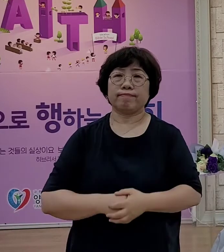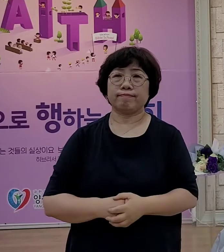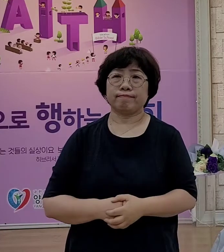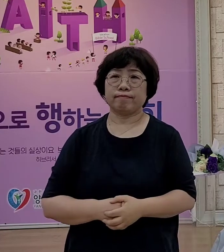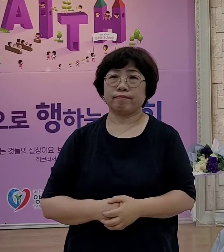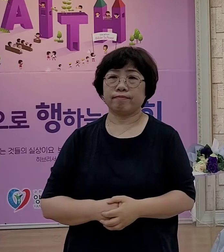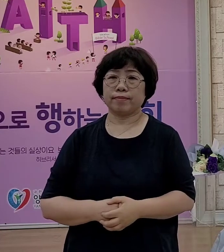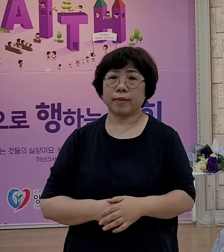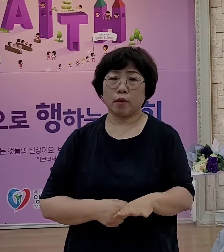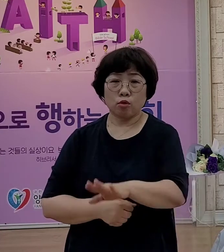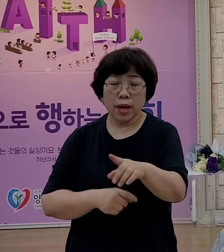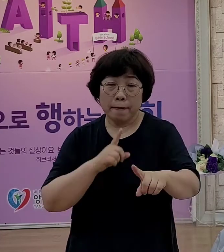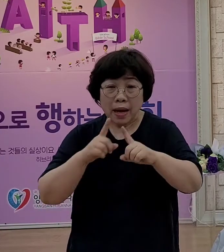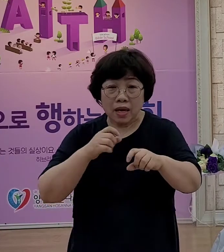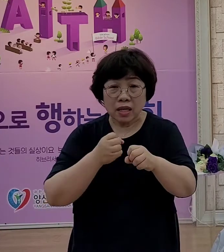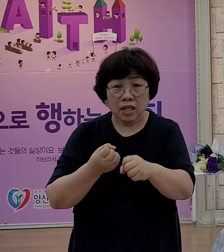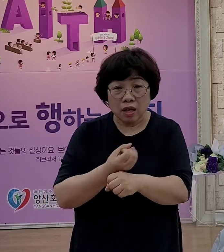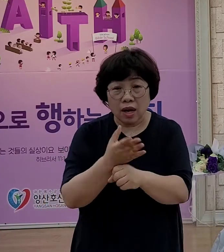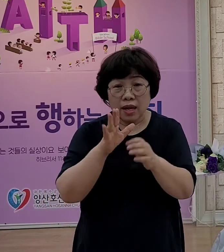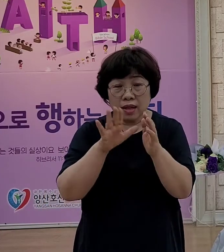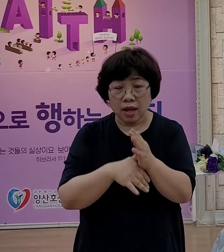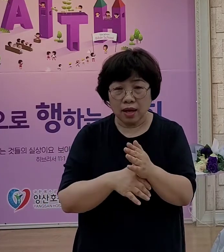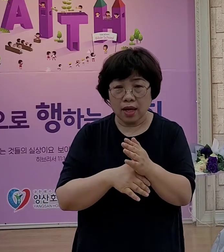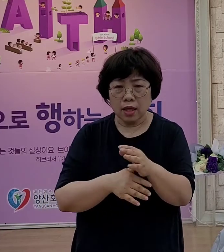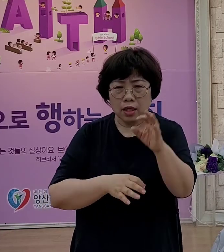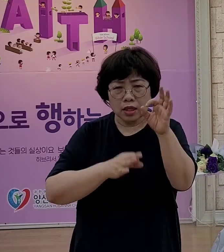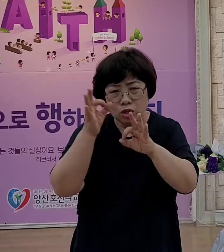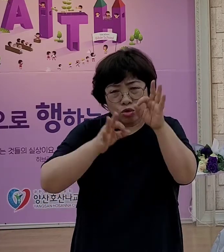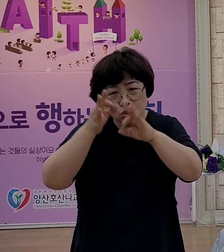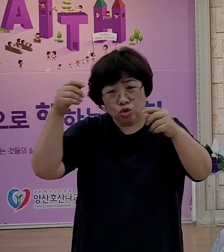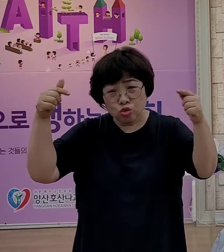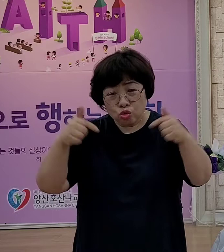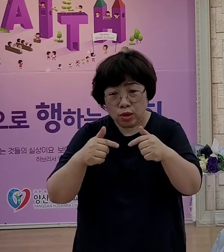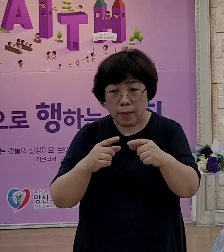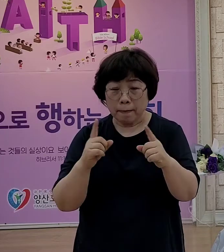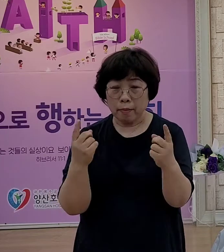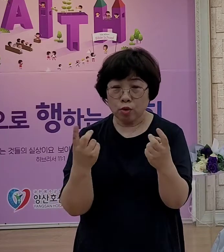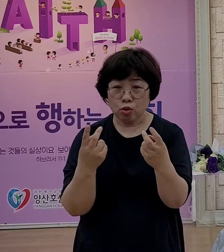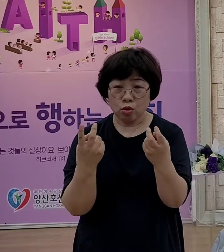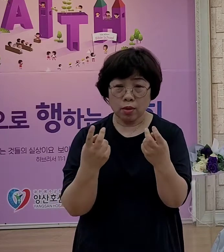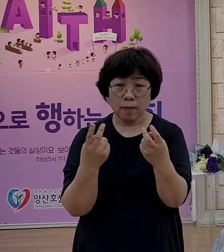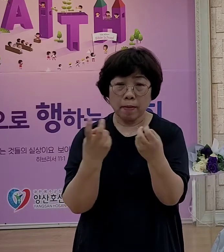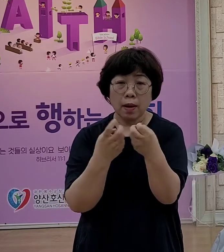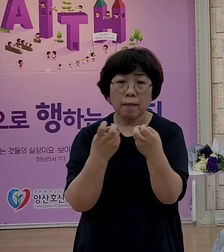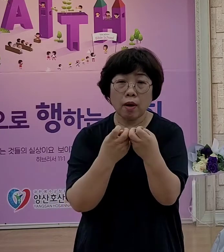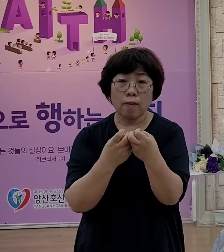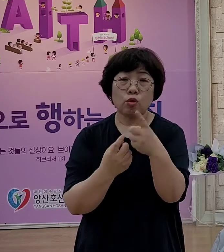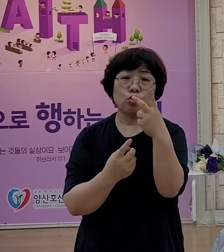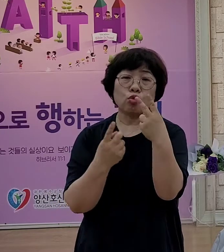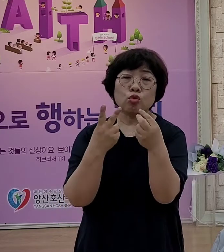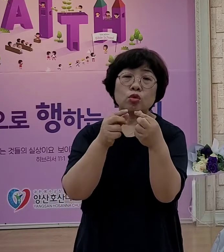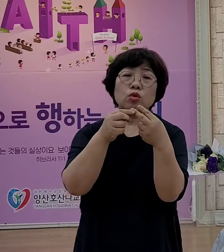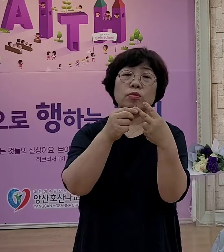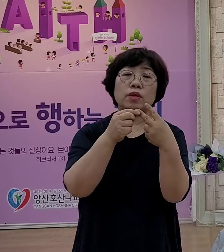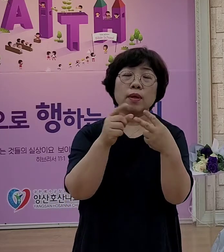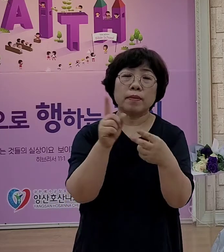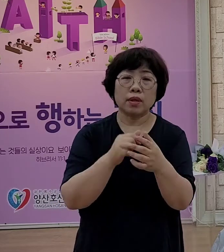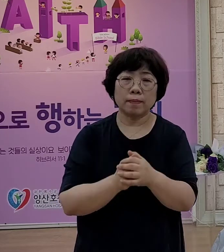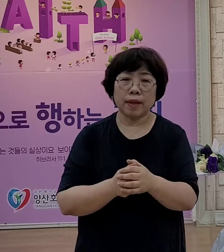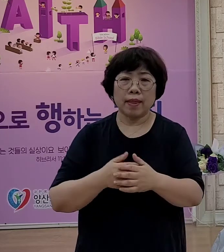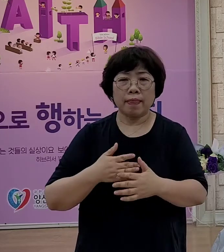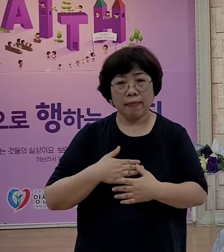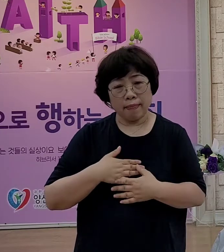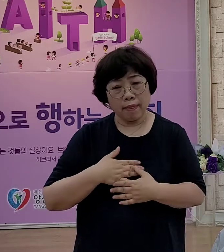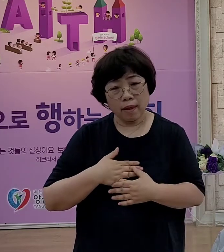여러분, 우리가 말을 할 때 또 실수를 줄일 수 있는 두 번째 원리가 뭐냐면 지금 내가 하고